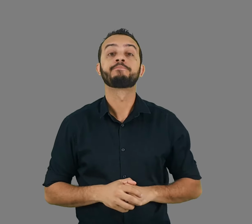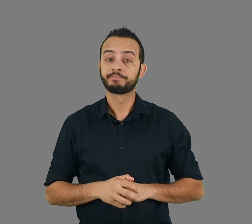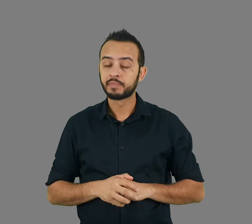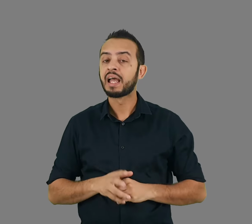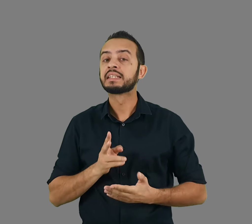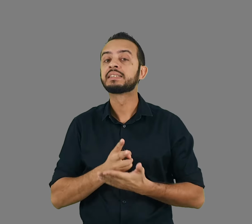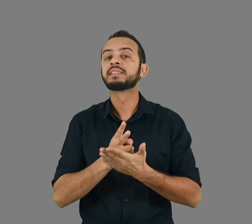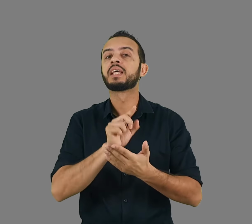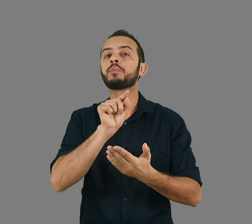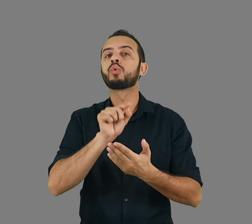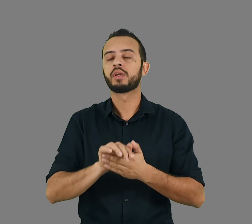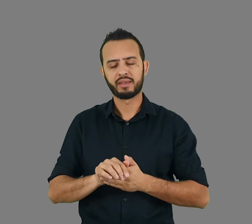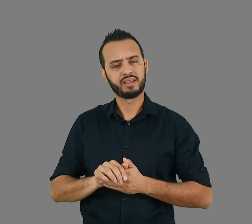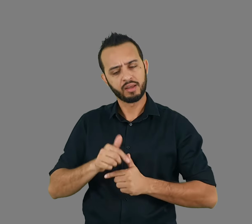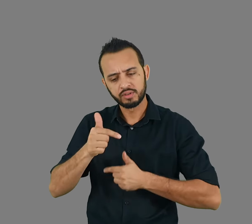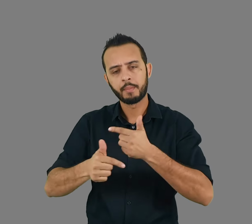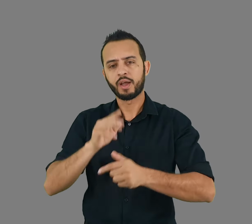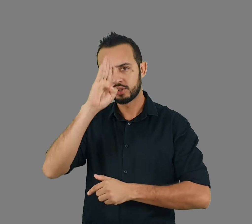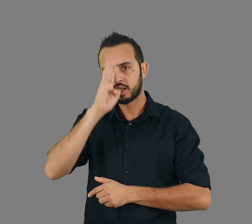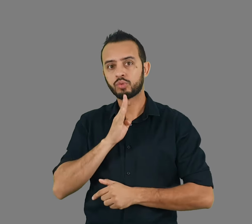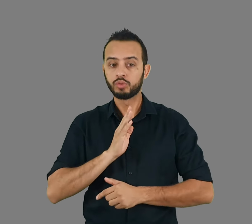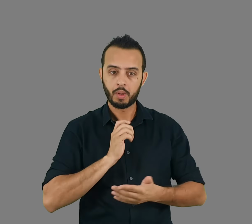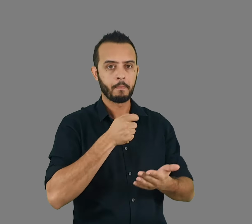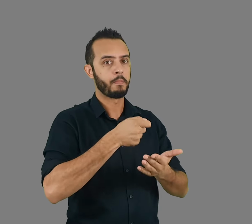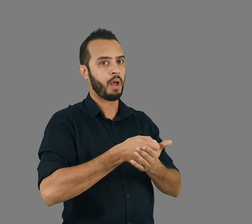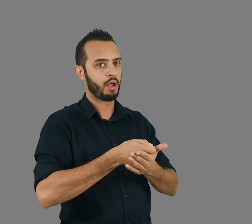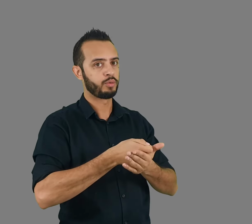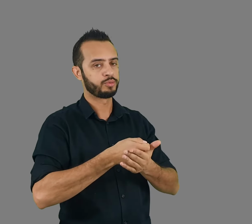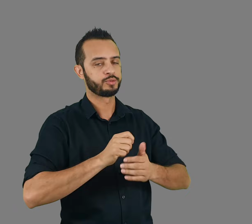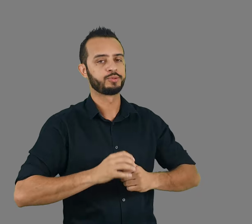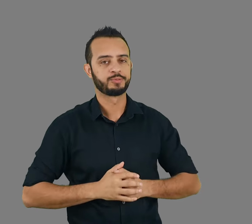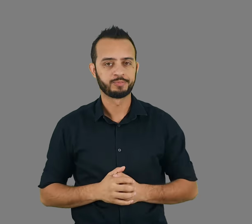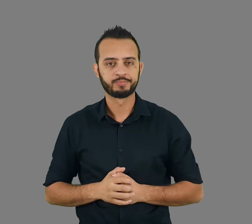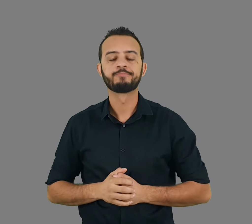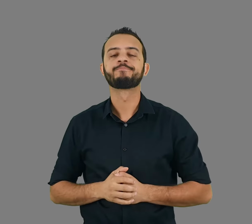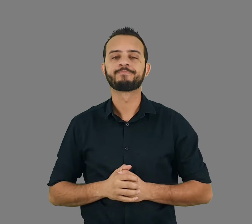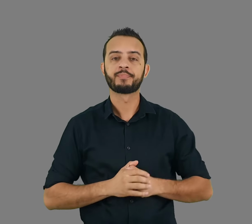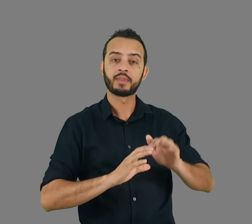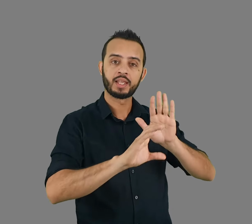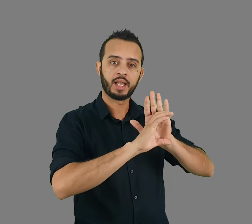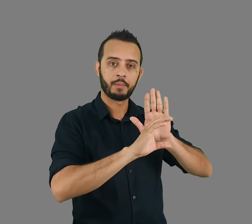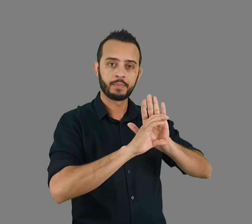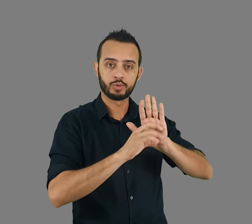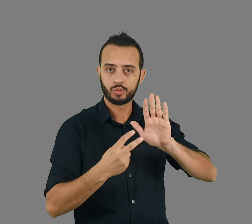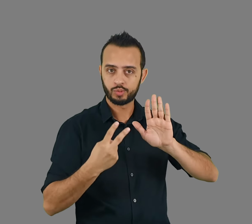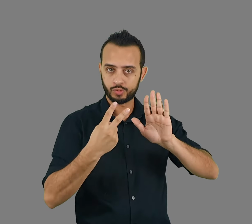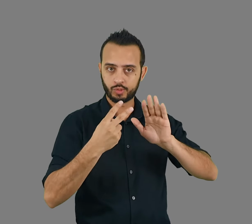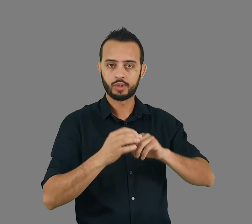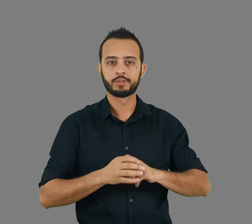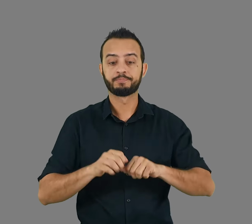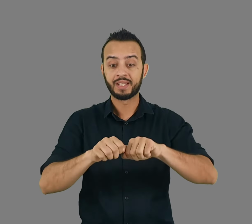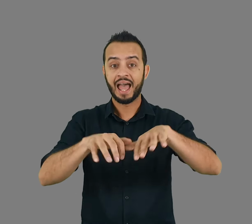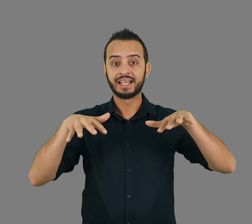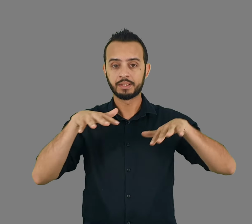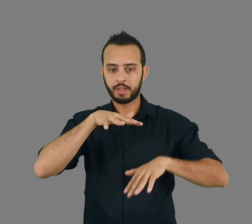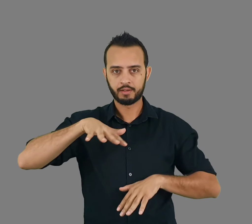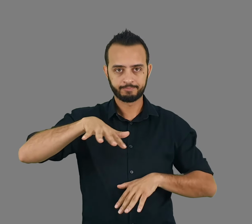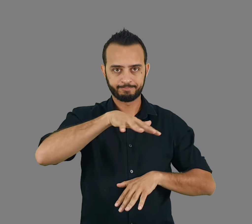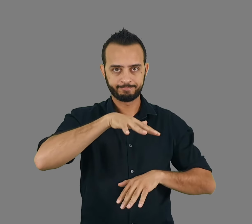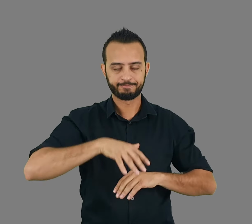serviços gratuitos e pagos. Capítulo 2. A Assembleia Geral. Artigo